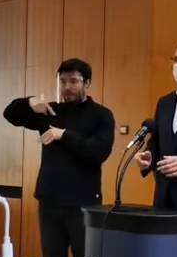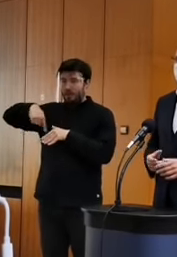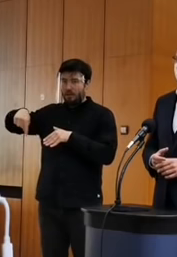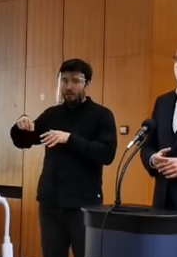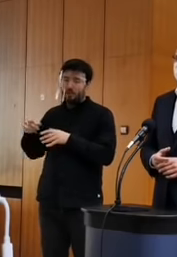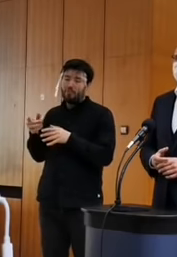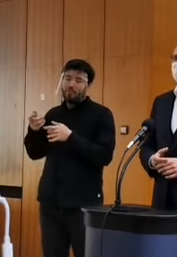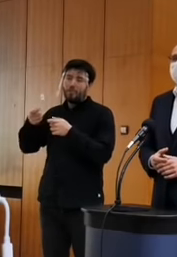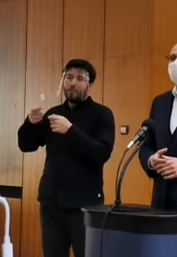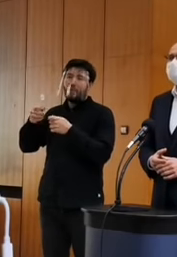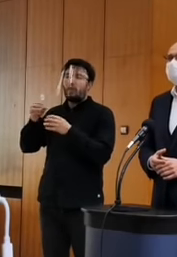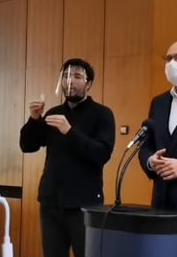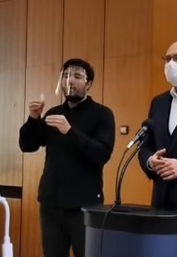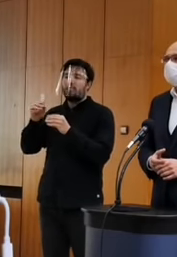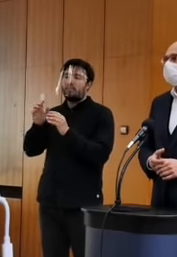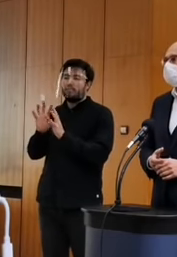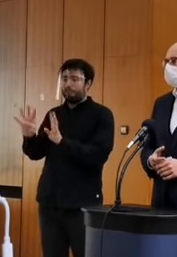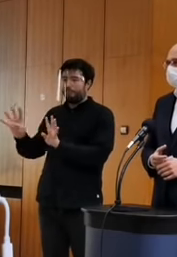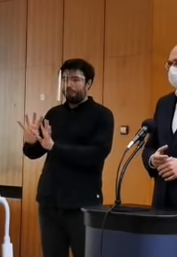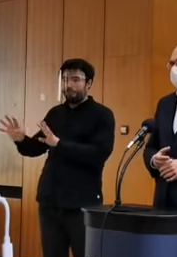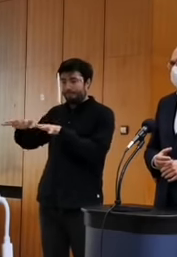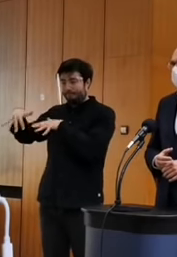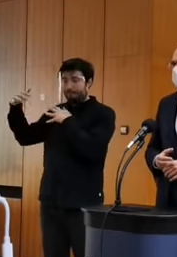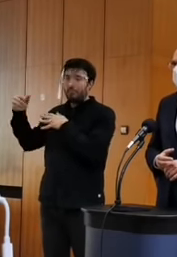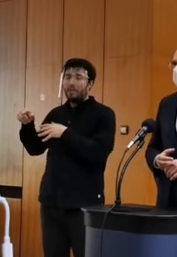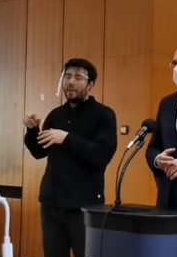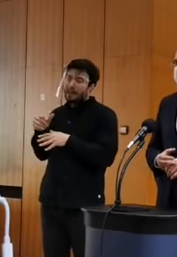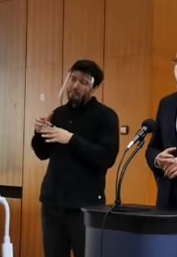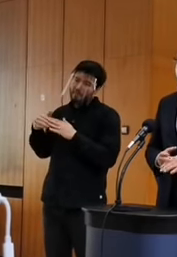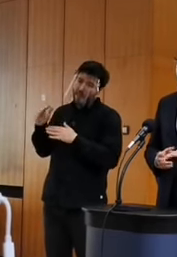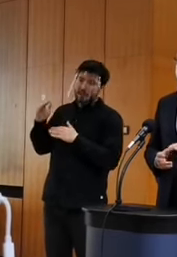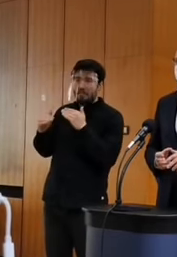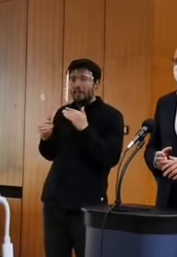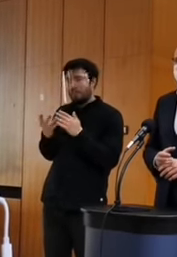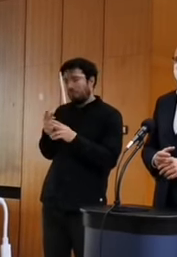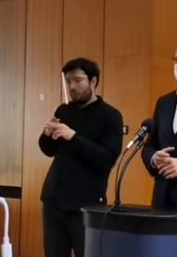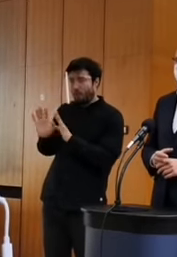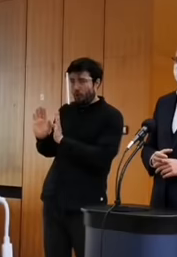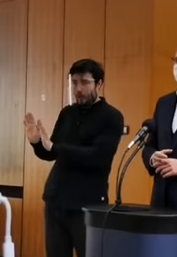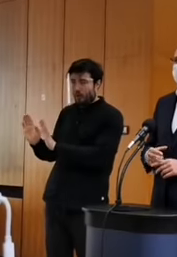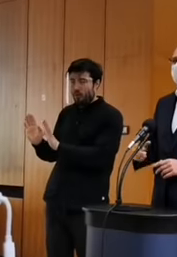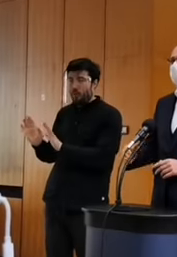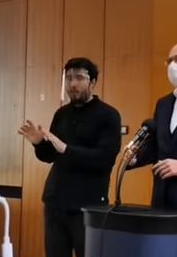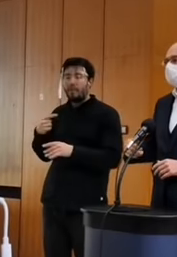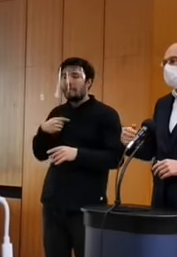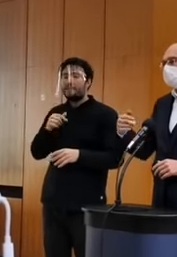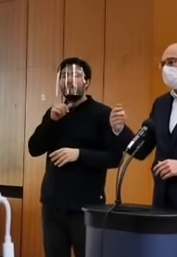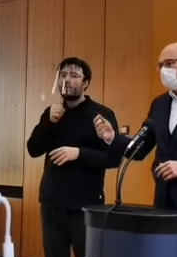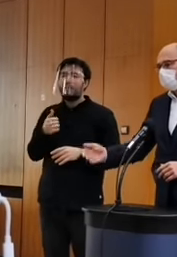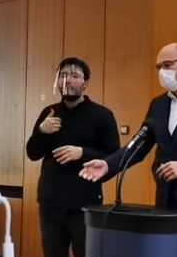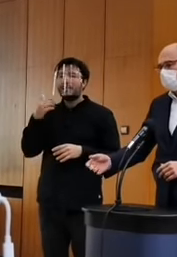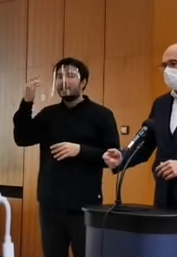je, je viac menej v poriadku. Každopádne vôbec si nemyslíme, že po